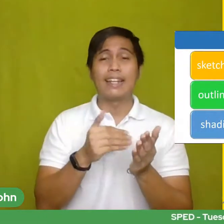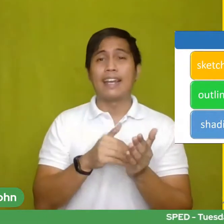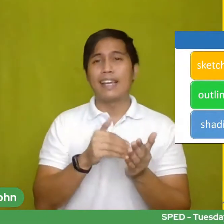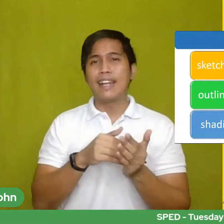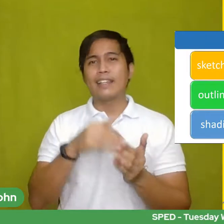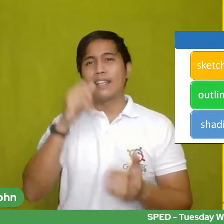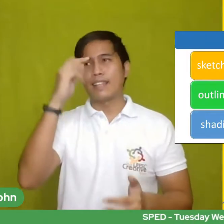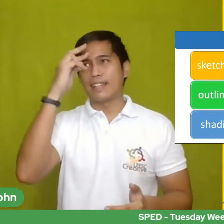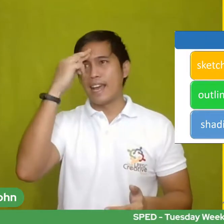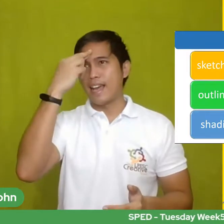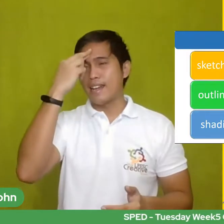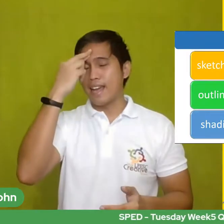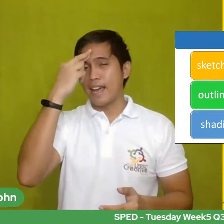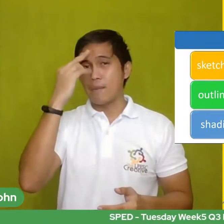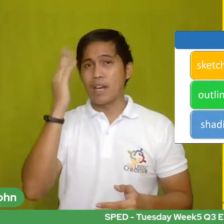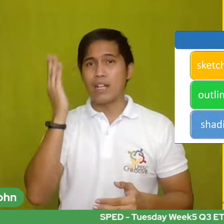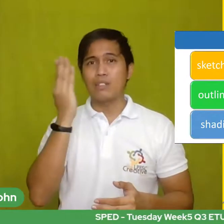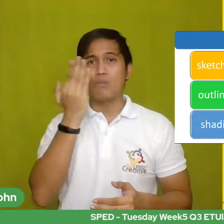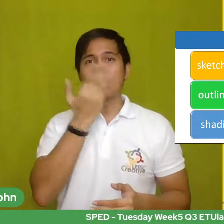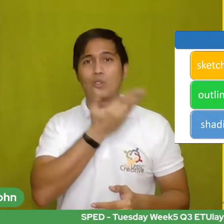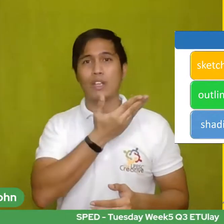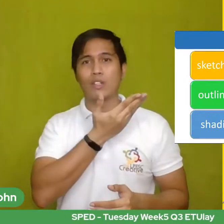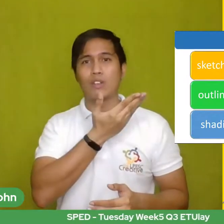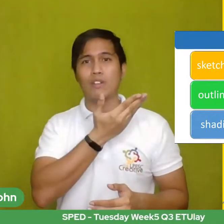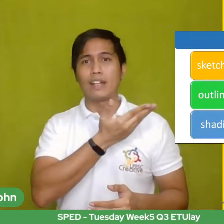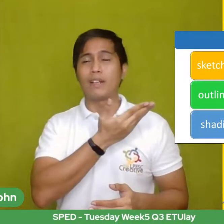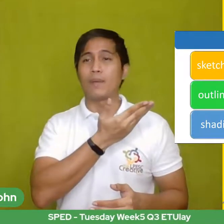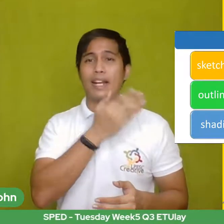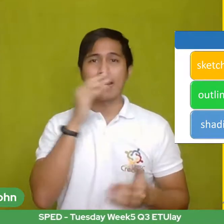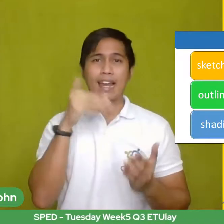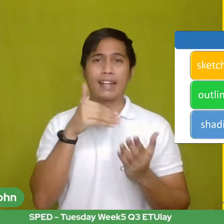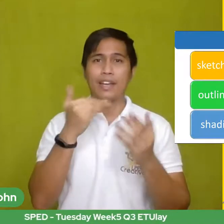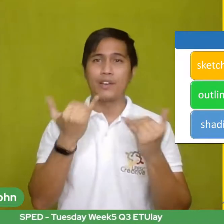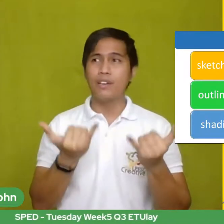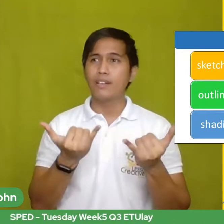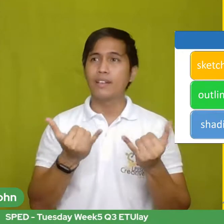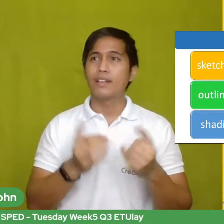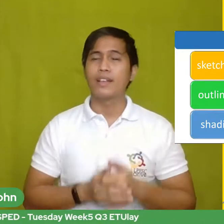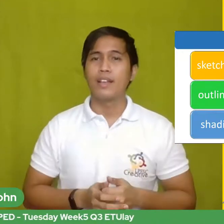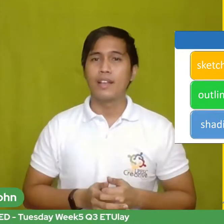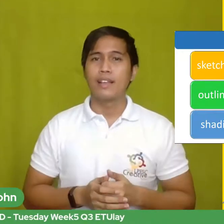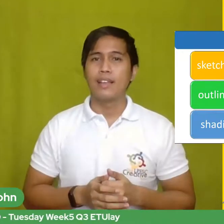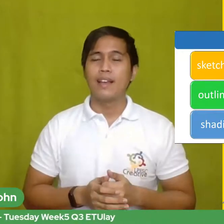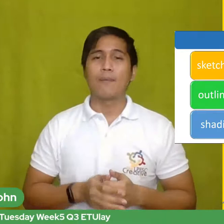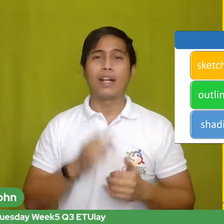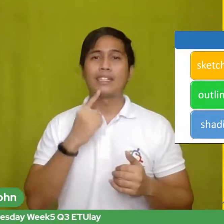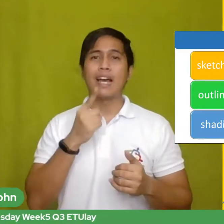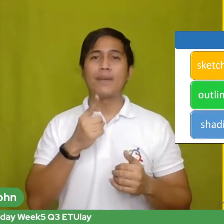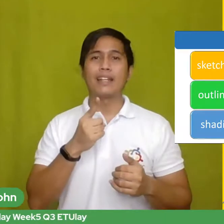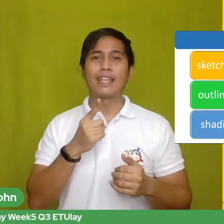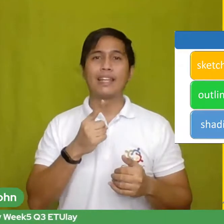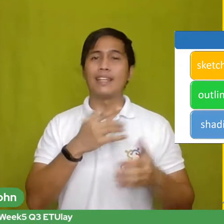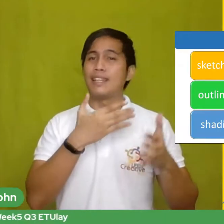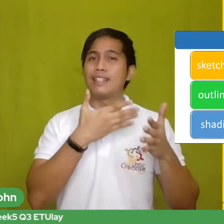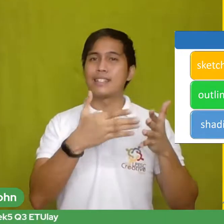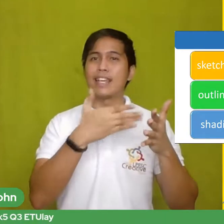lagi nating tandaan ang mga sumusunod na ito nating pinag-aralan ngayon. Kapag sinabi nating